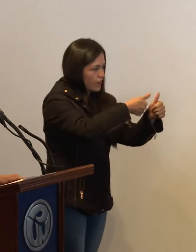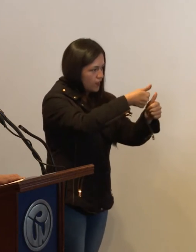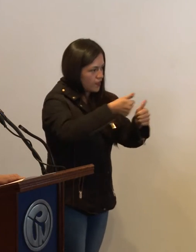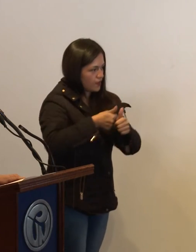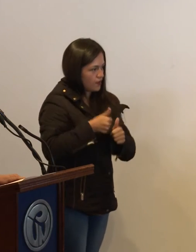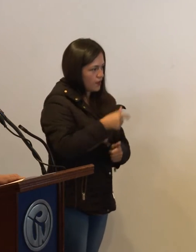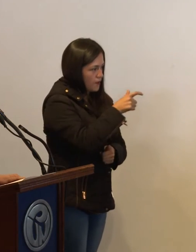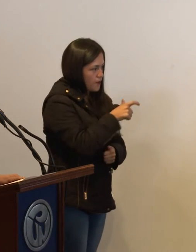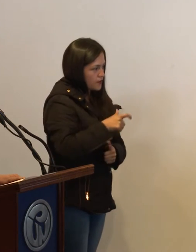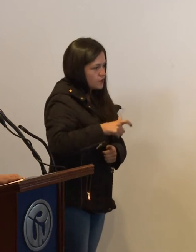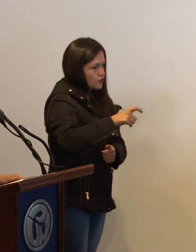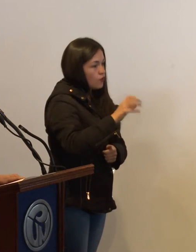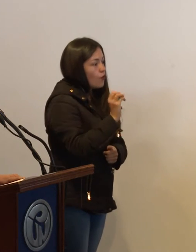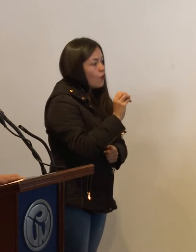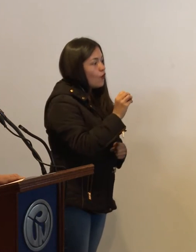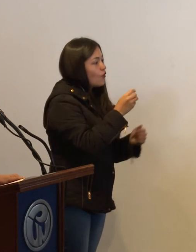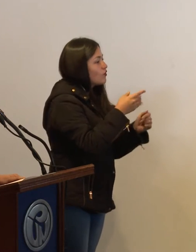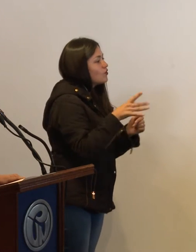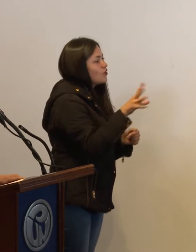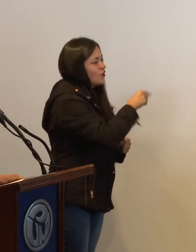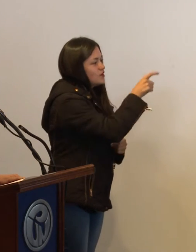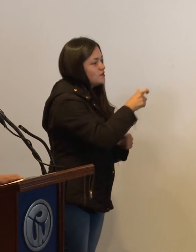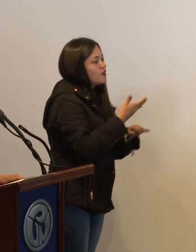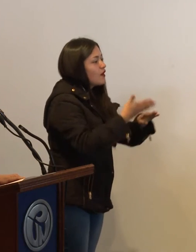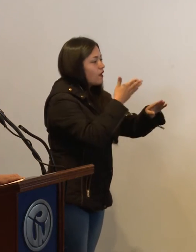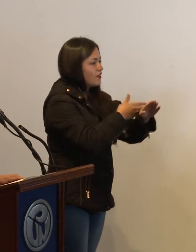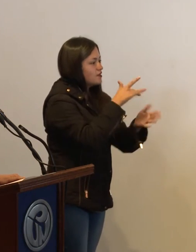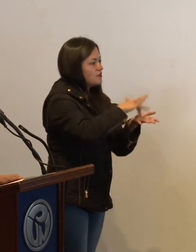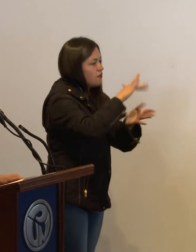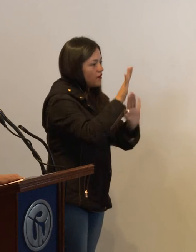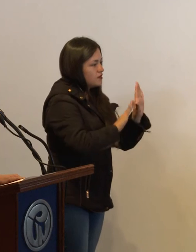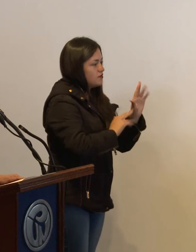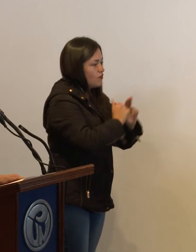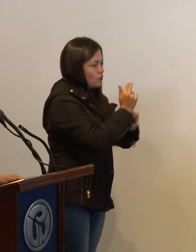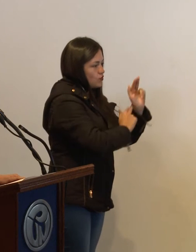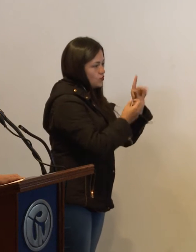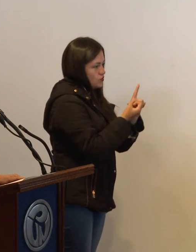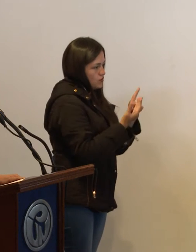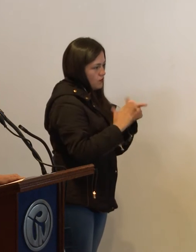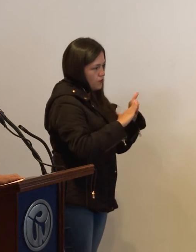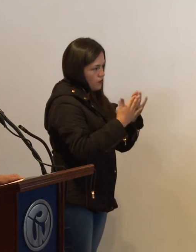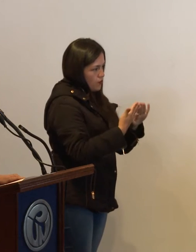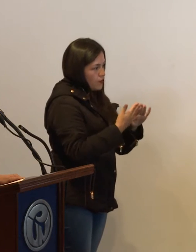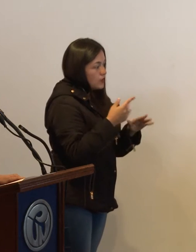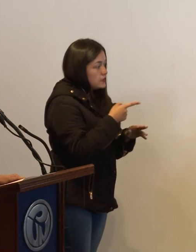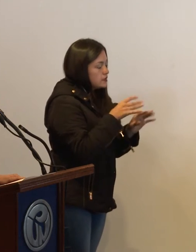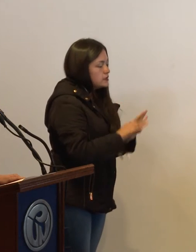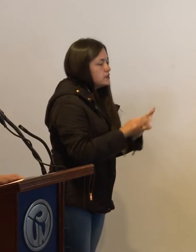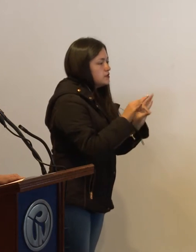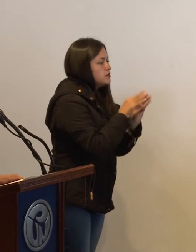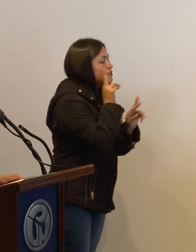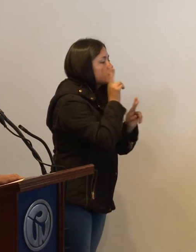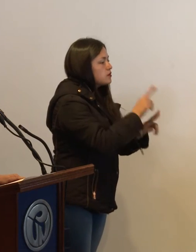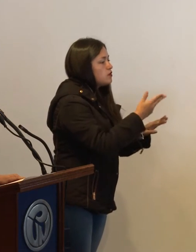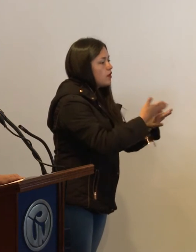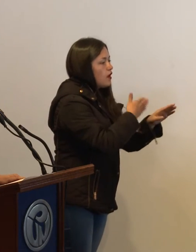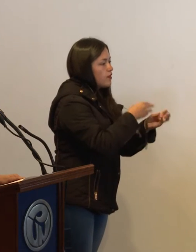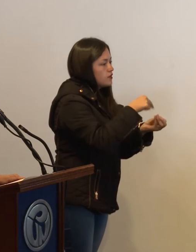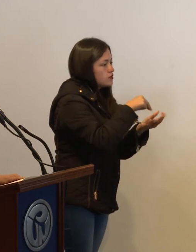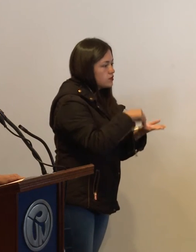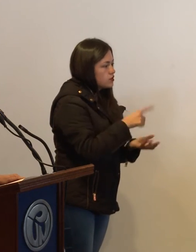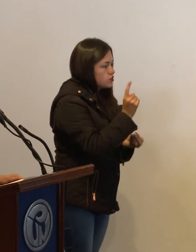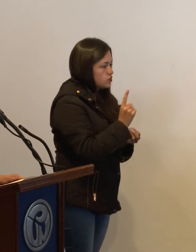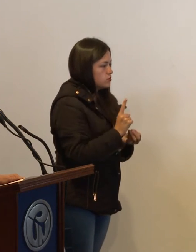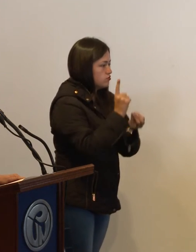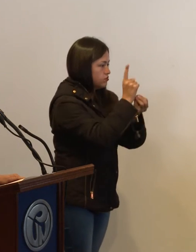estamos o que pasamos por el programa. Es para reconocer el coraje y la imaginación que hizo posible en un contexto social,